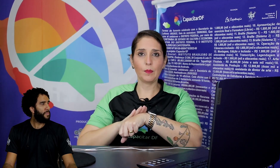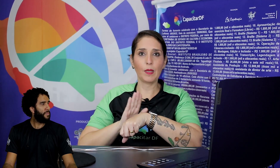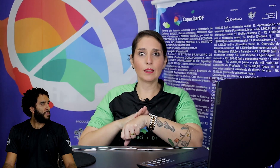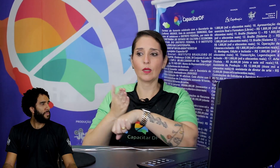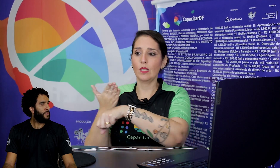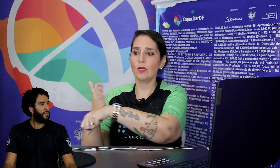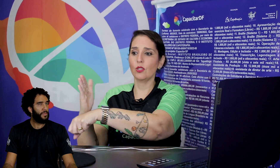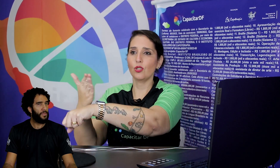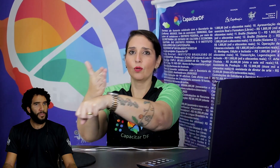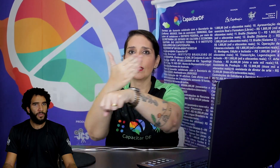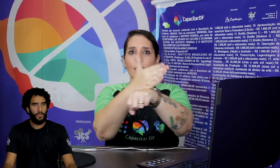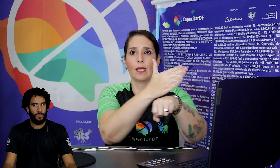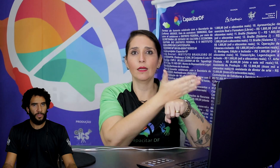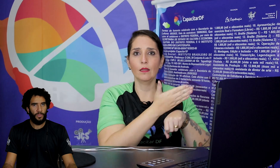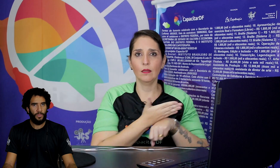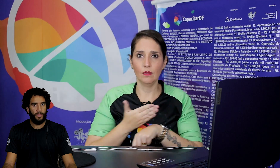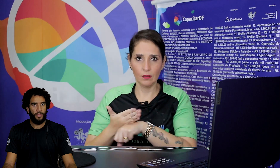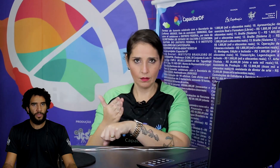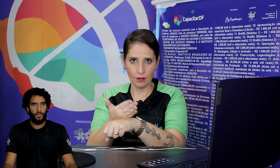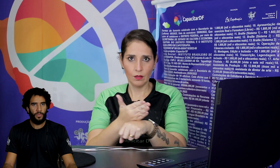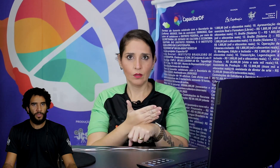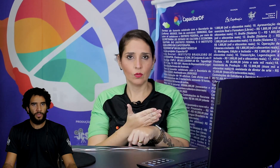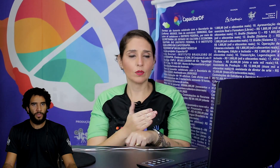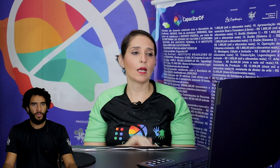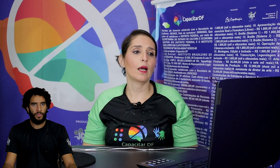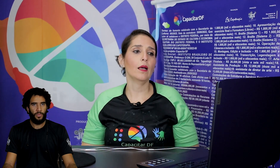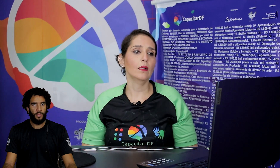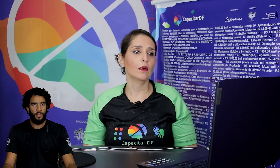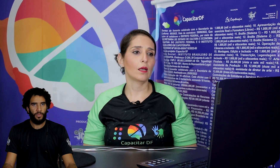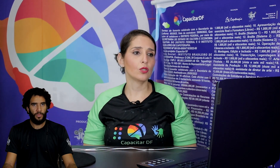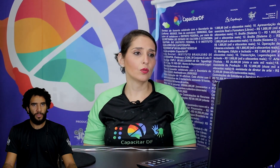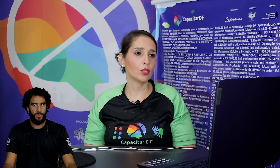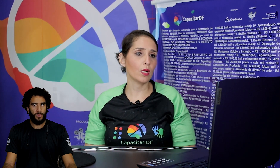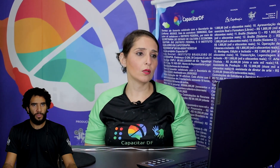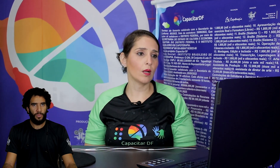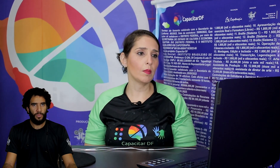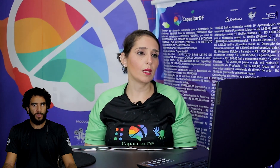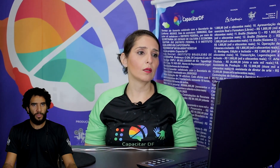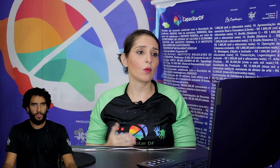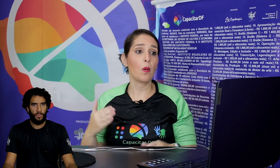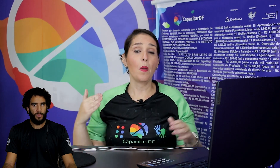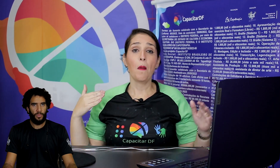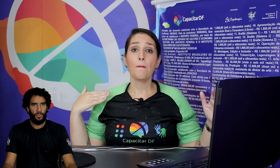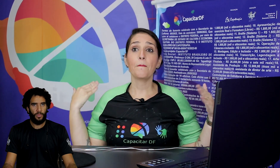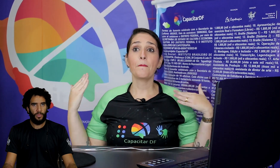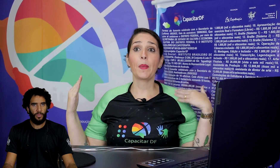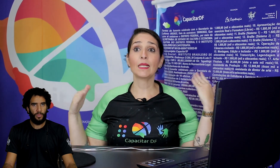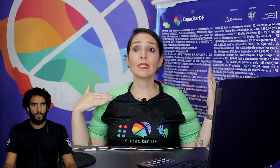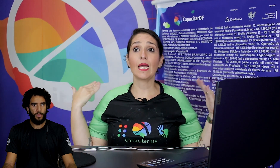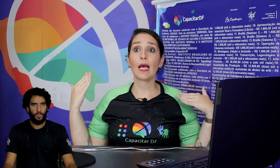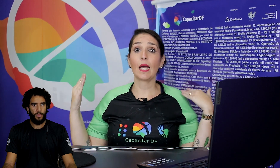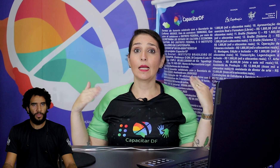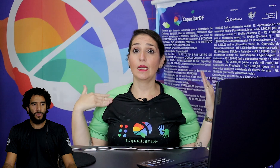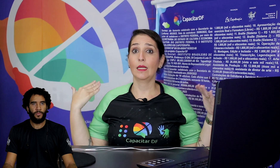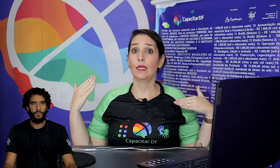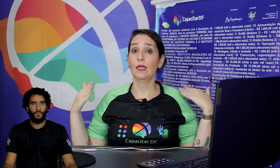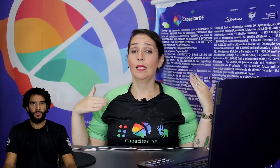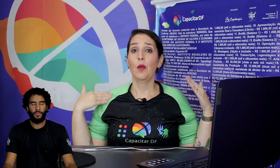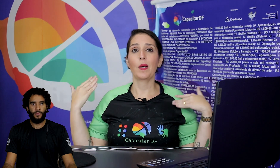de ser preso aqui, a gente consegue usar o direcionamento.